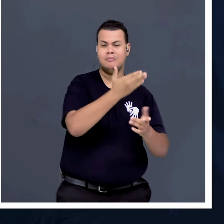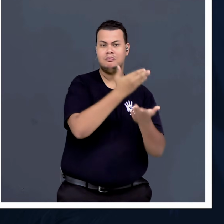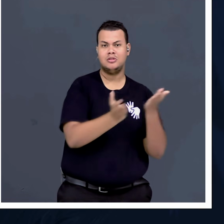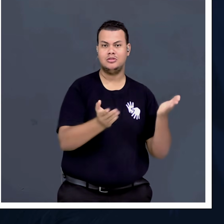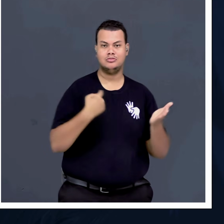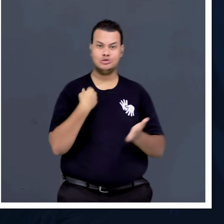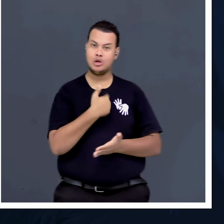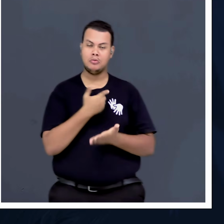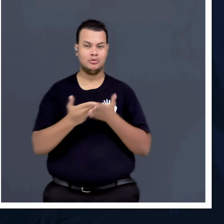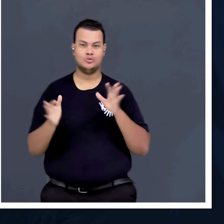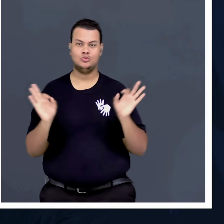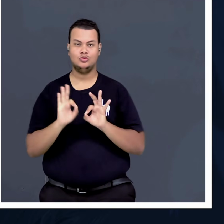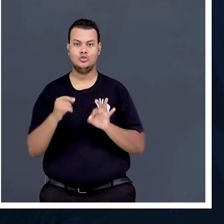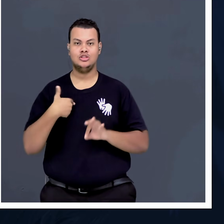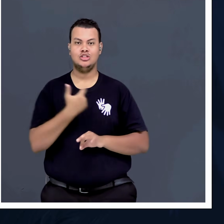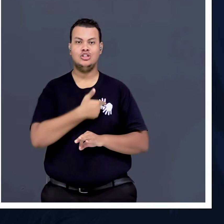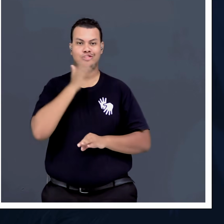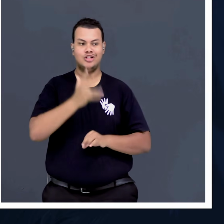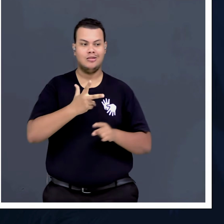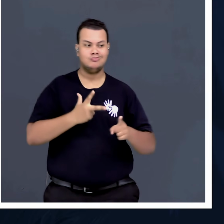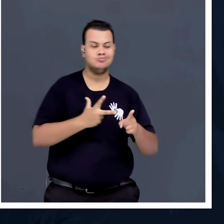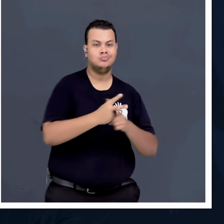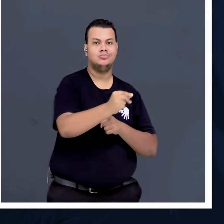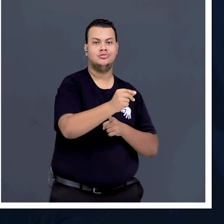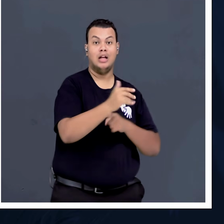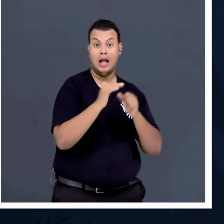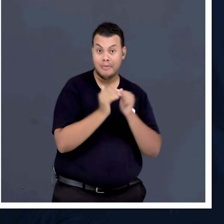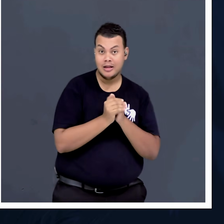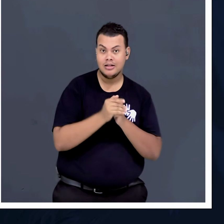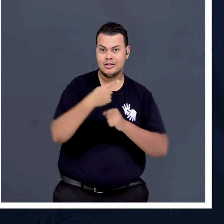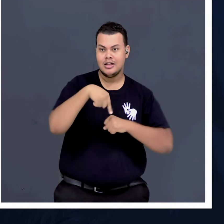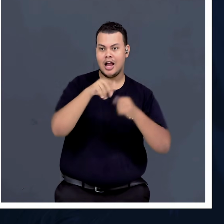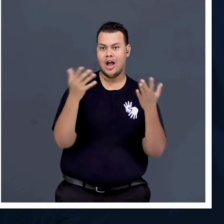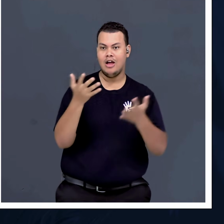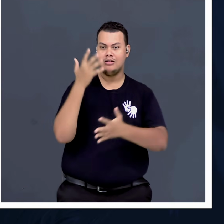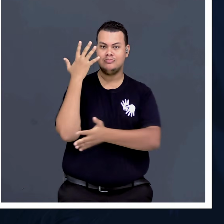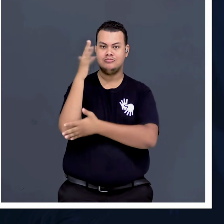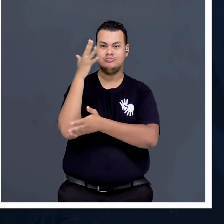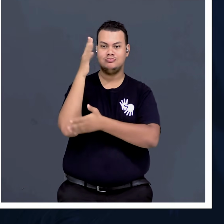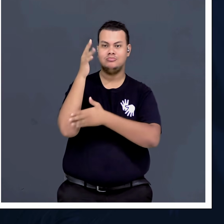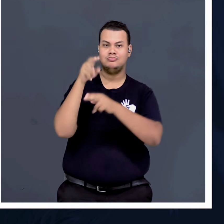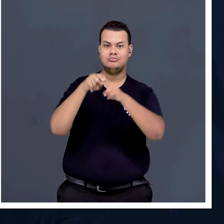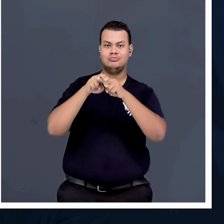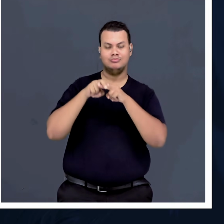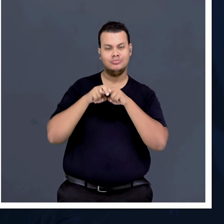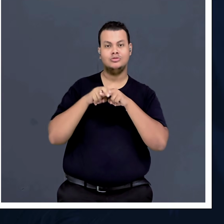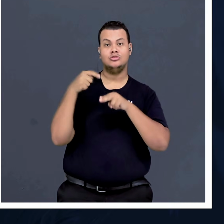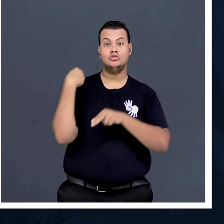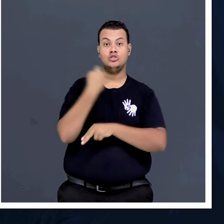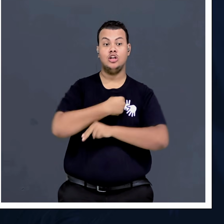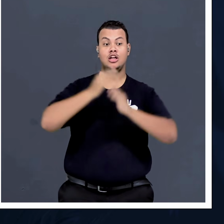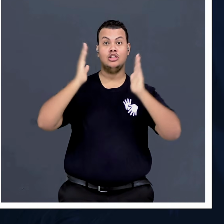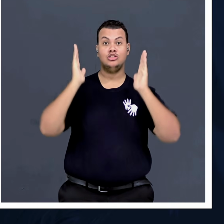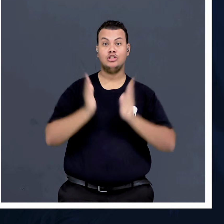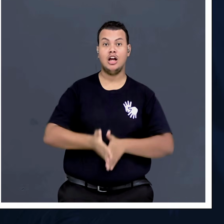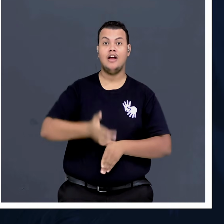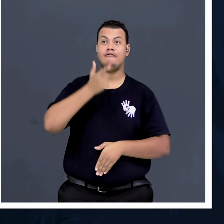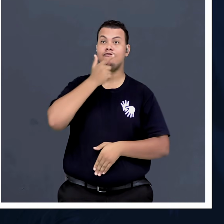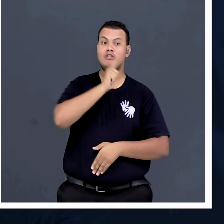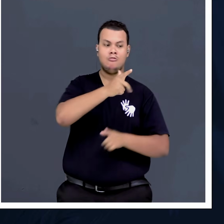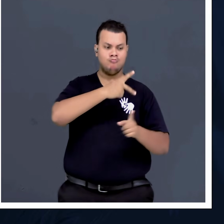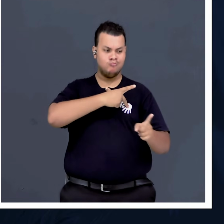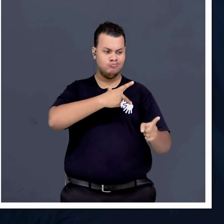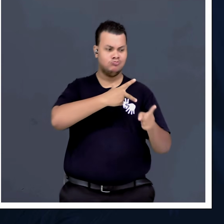nós não. Nós já vencemos ele. Amém? Você pode aplaudir o Senhor por isso? Nós já vencemos o